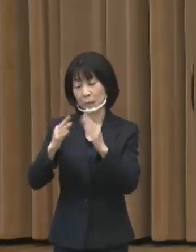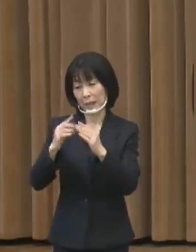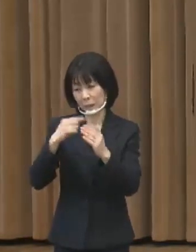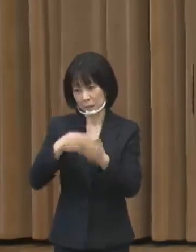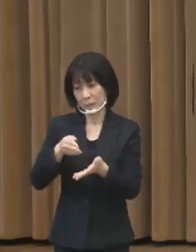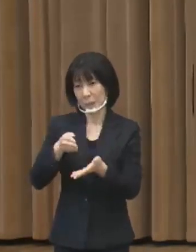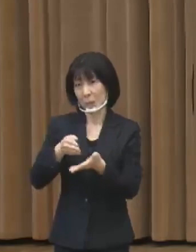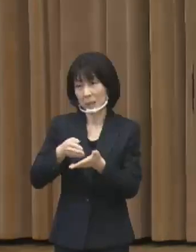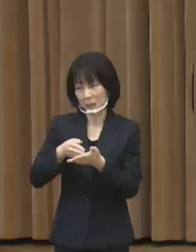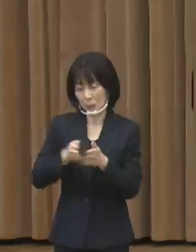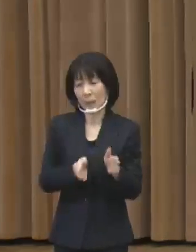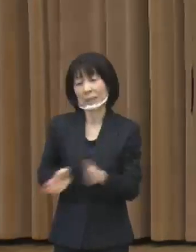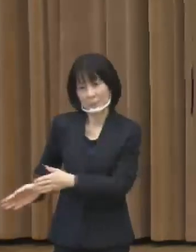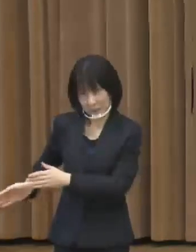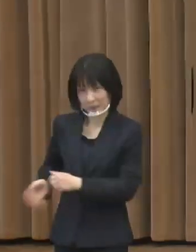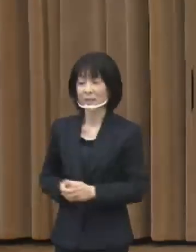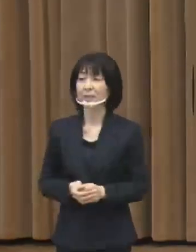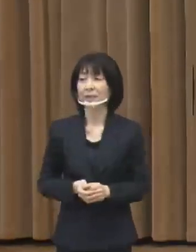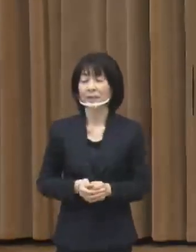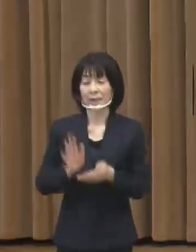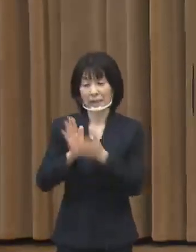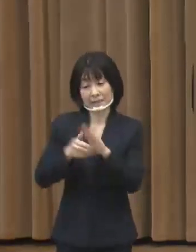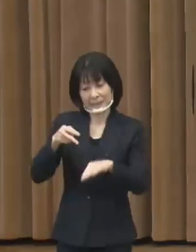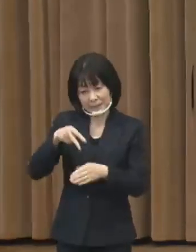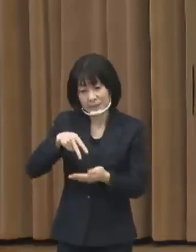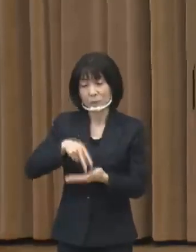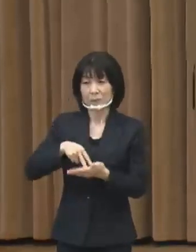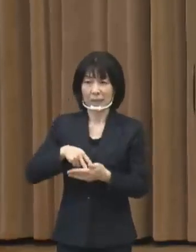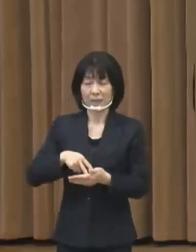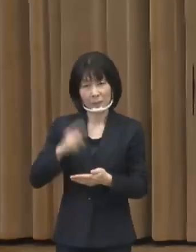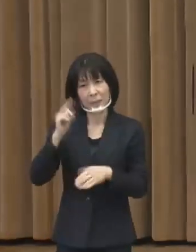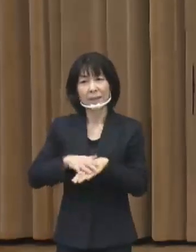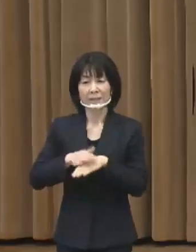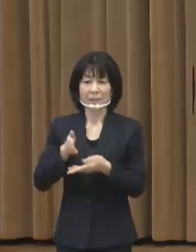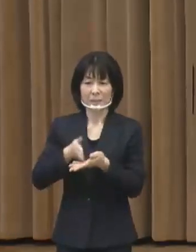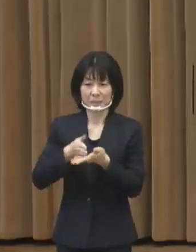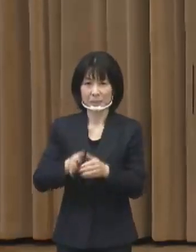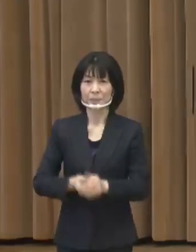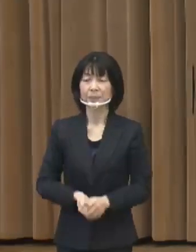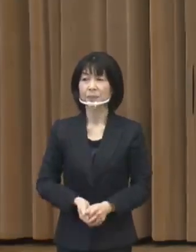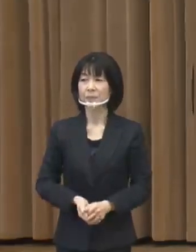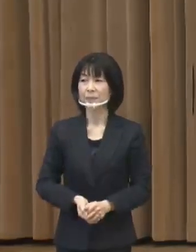メントは避けておきますけれども、知事としてはそう思っています。